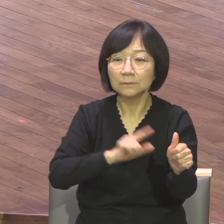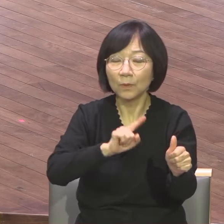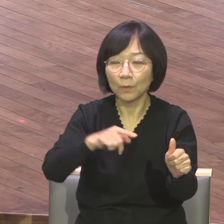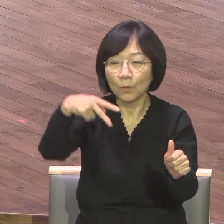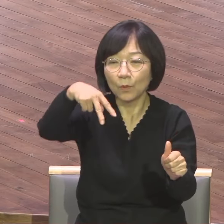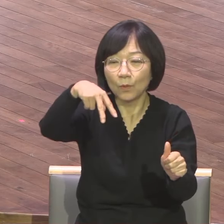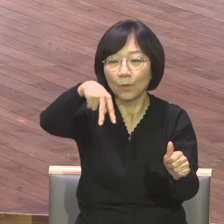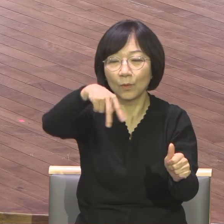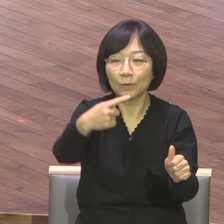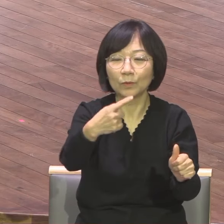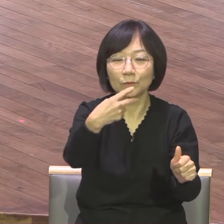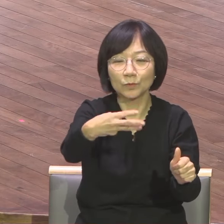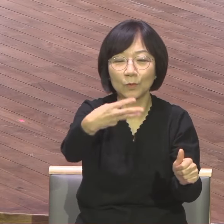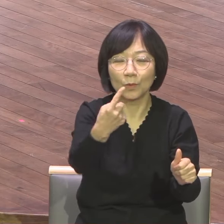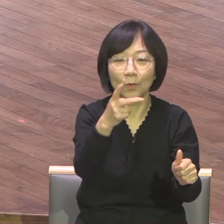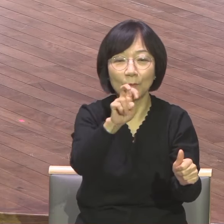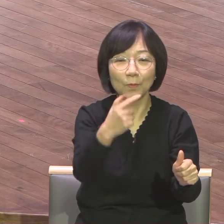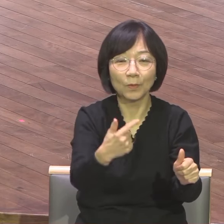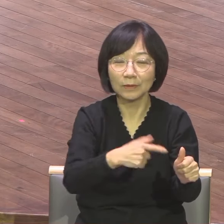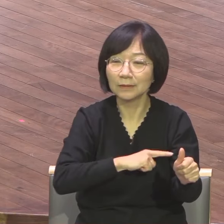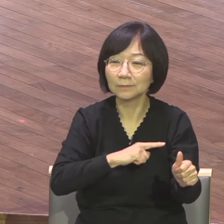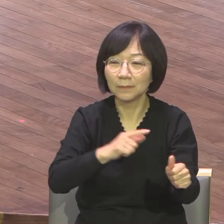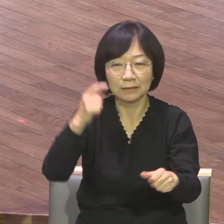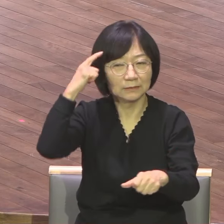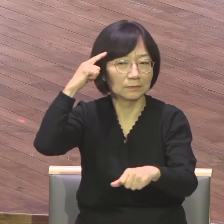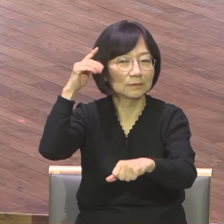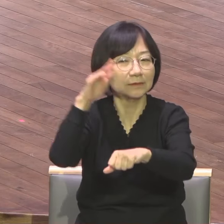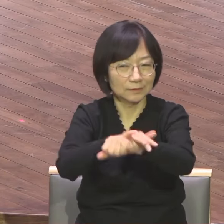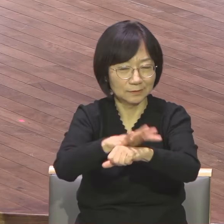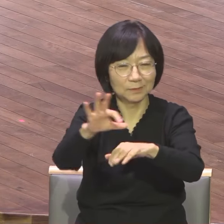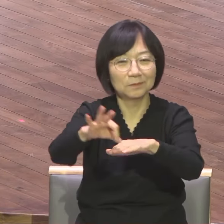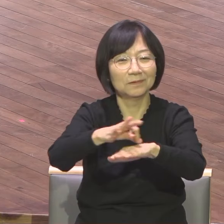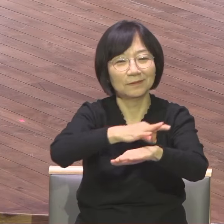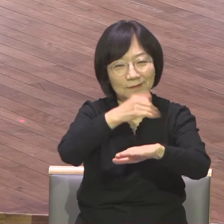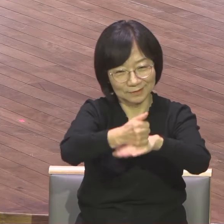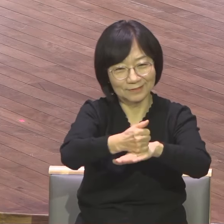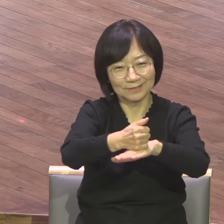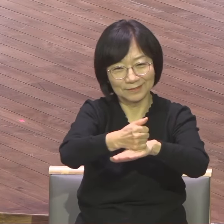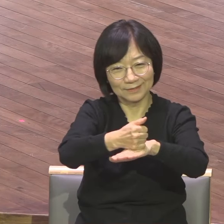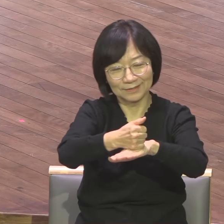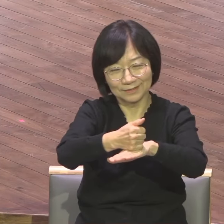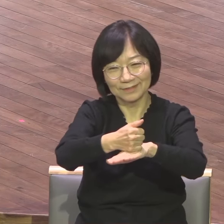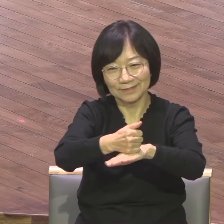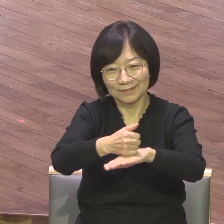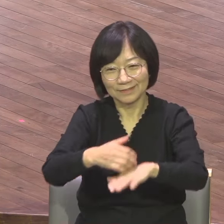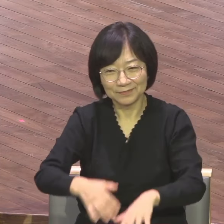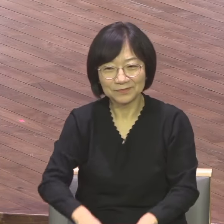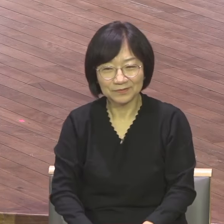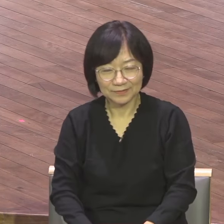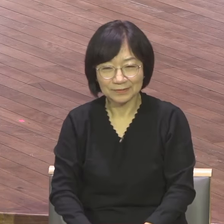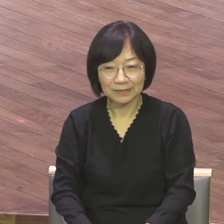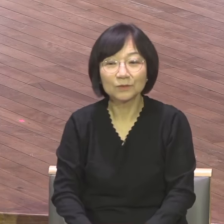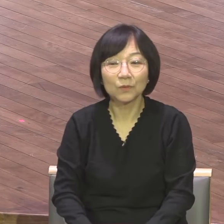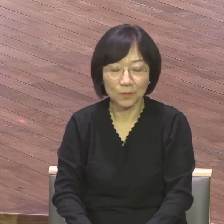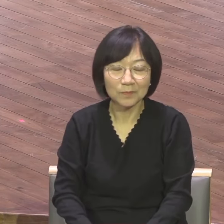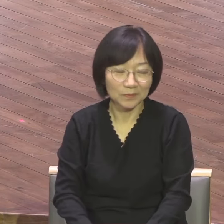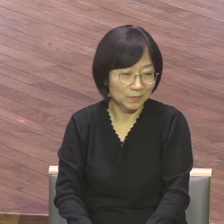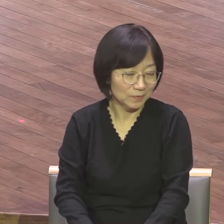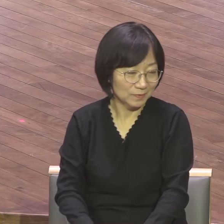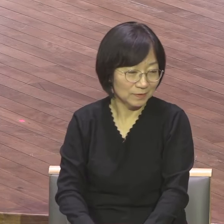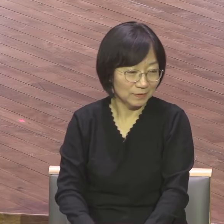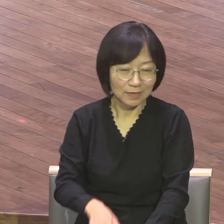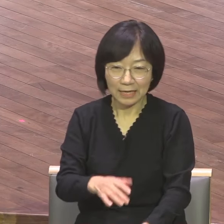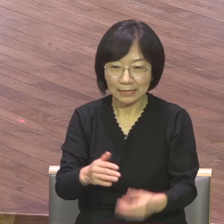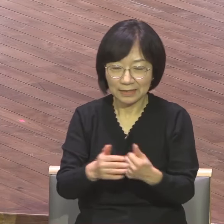어? 구하니까 하나님 그대로. 지혜의 대명사 솔로몬. 아니, 수천 년이 지난 지금도